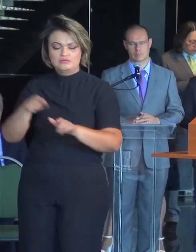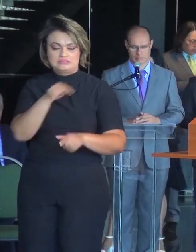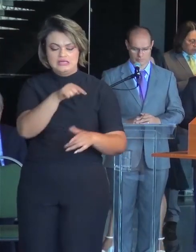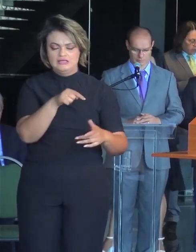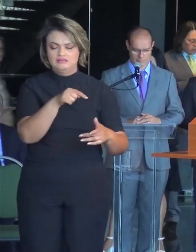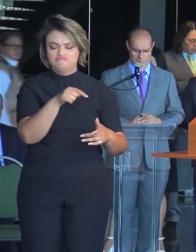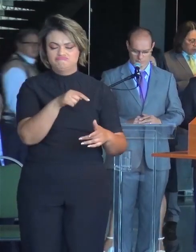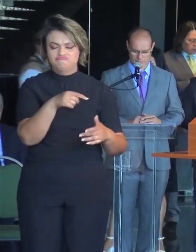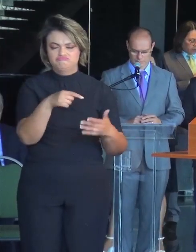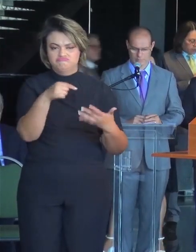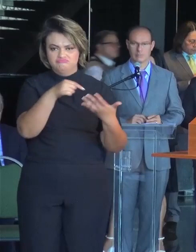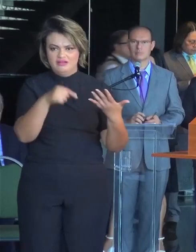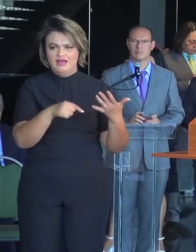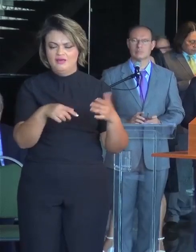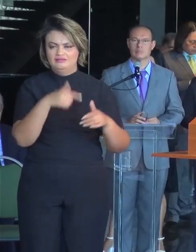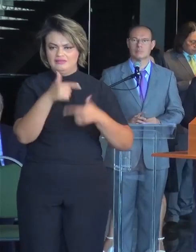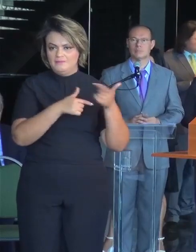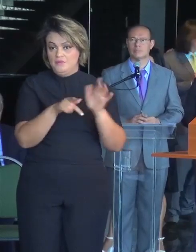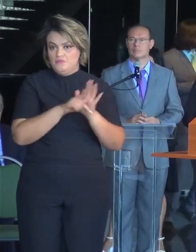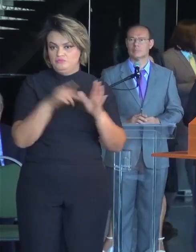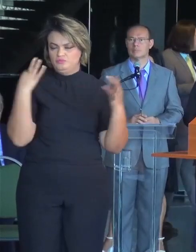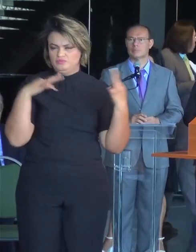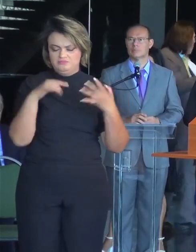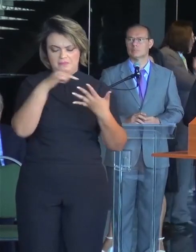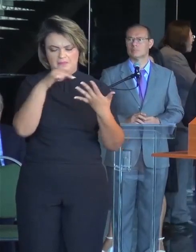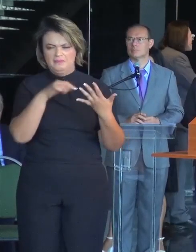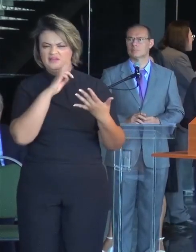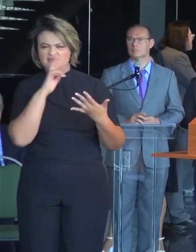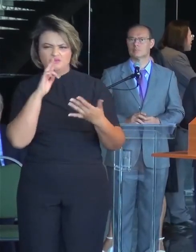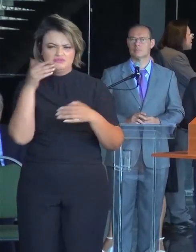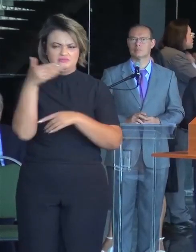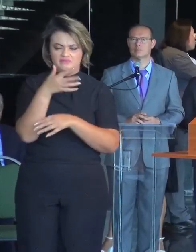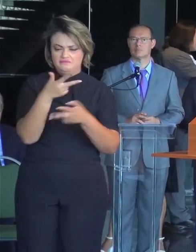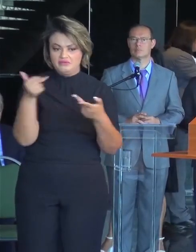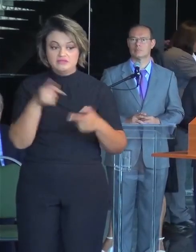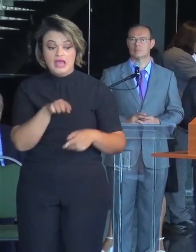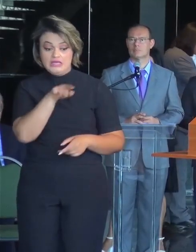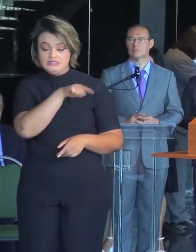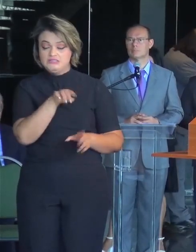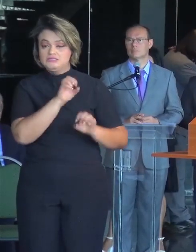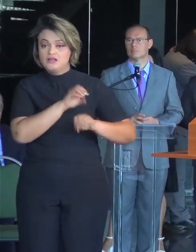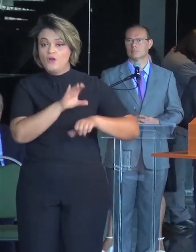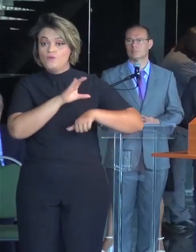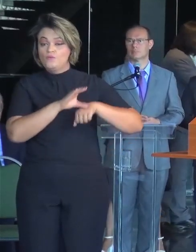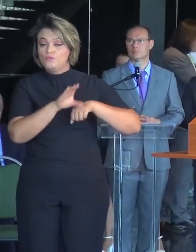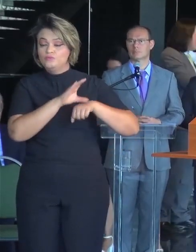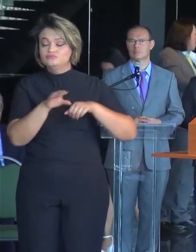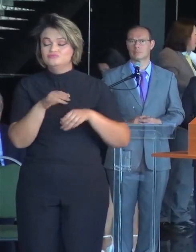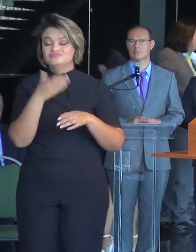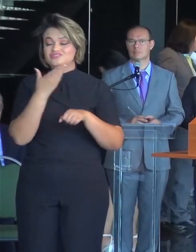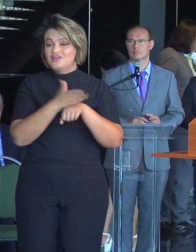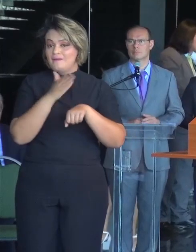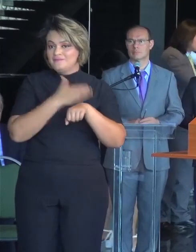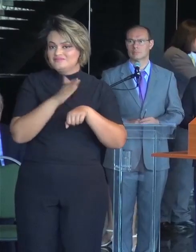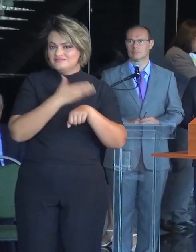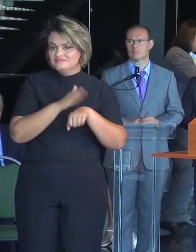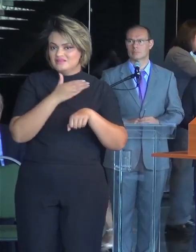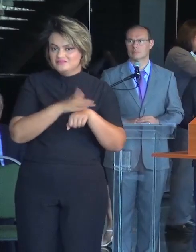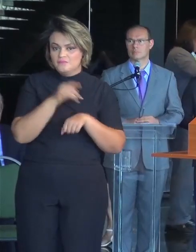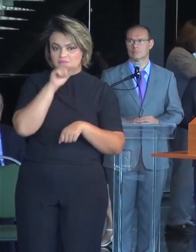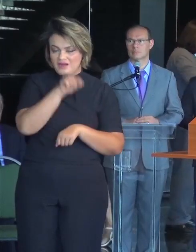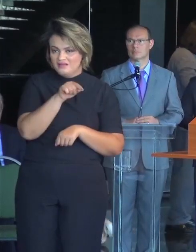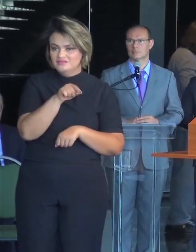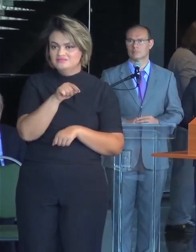de serviços turísticos, temos ainda a oferta de cursos de capacitação para consumidores e empresas que atuam